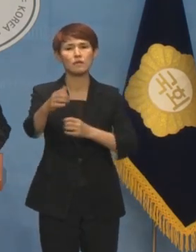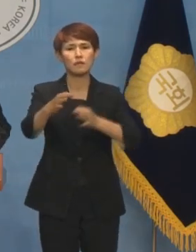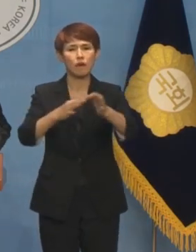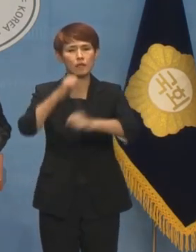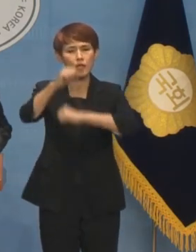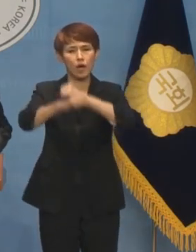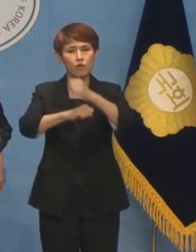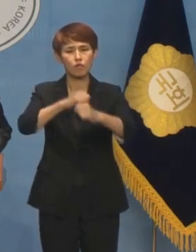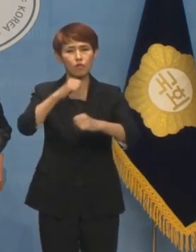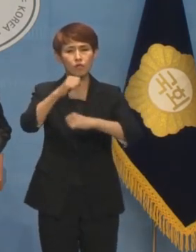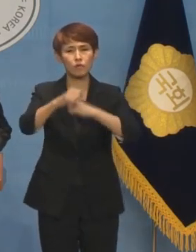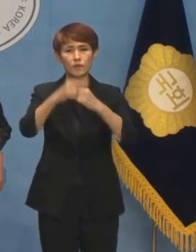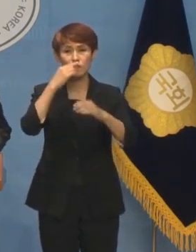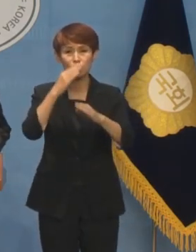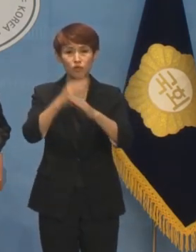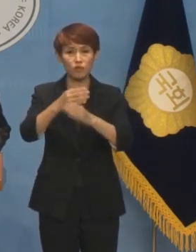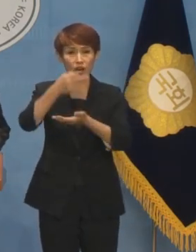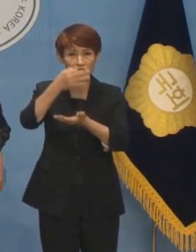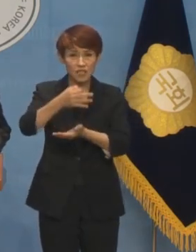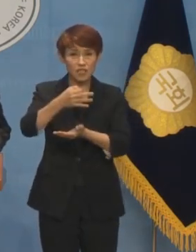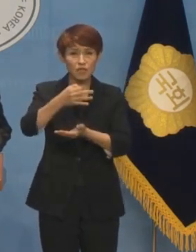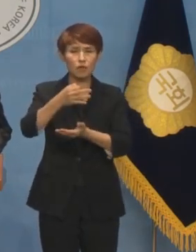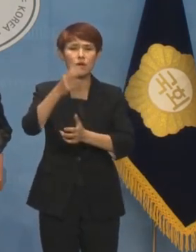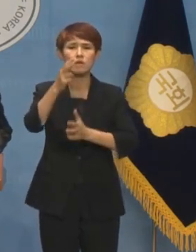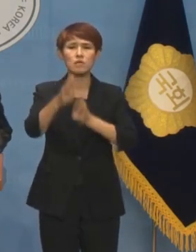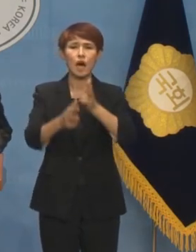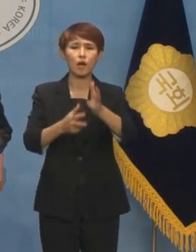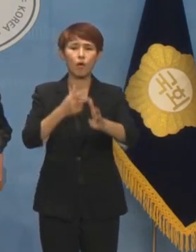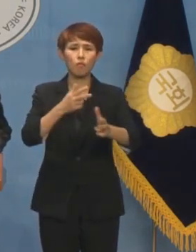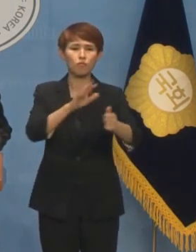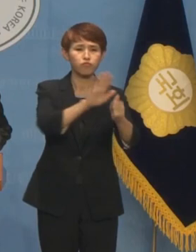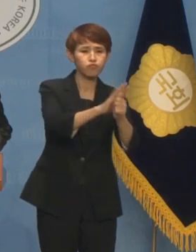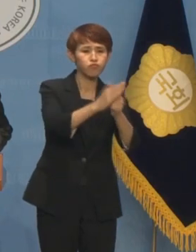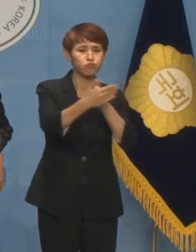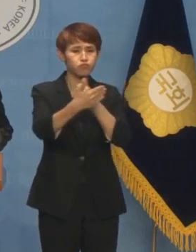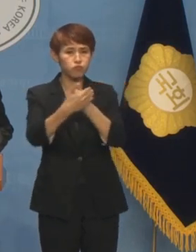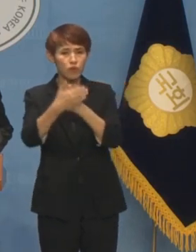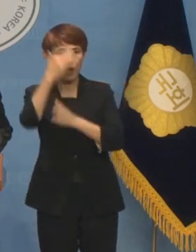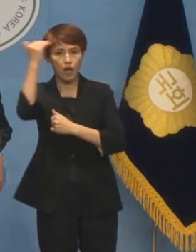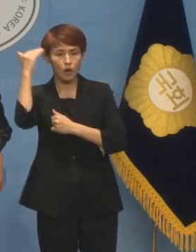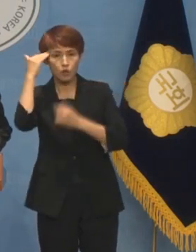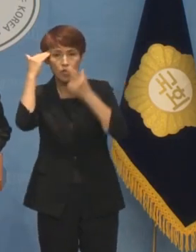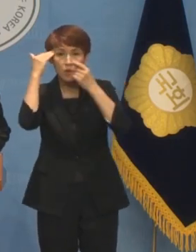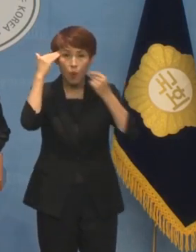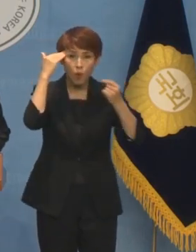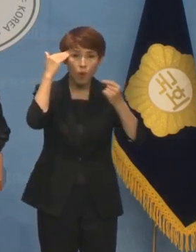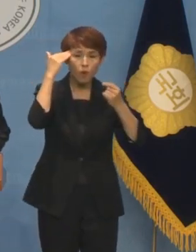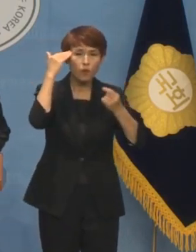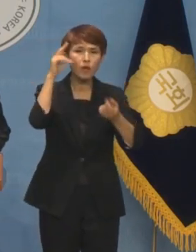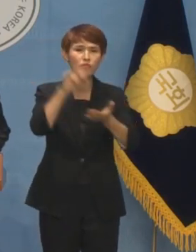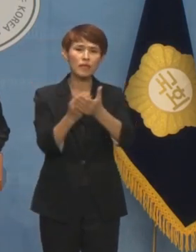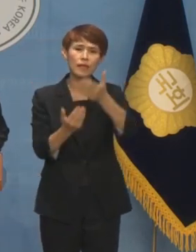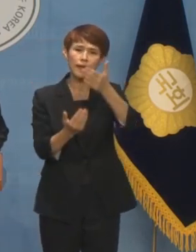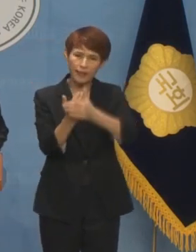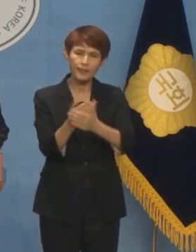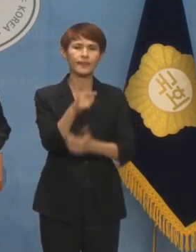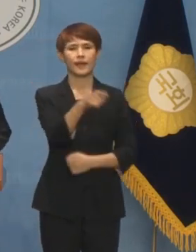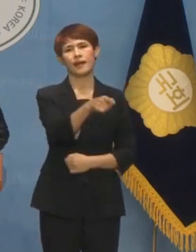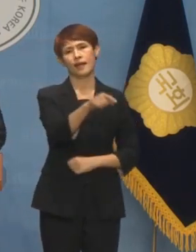자유민주주의 가치를 공유하며 산업 협력을 해왔던 양국 관계 여정에도 찬물을 끼얹는 행위가 될 수 있다는